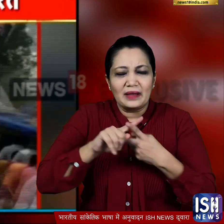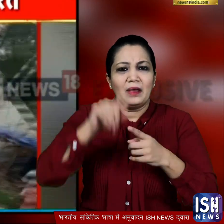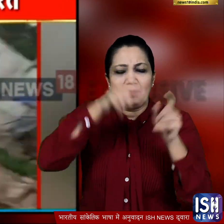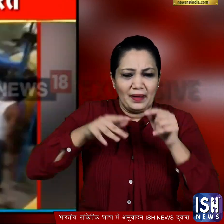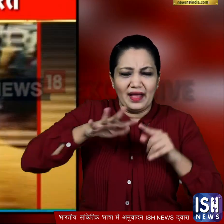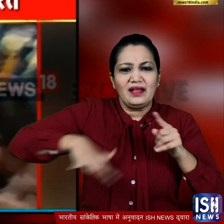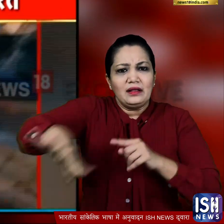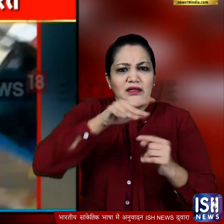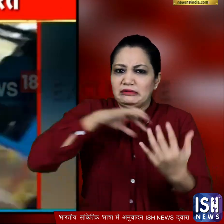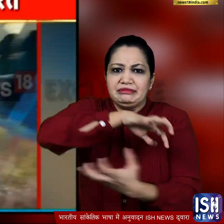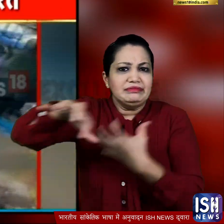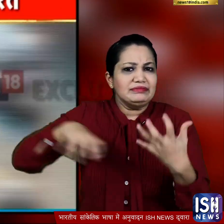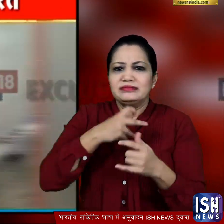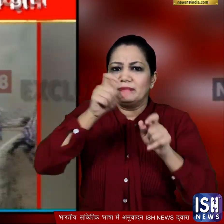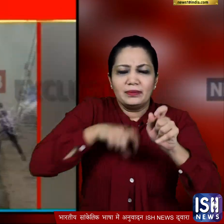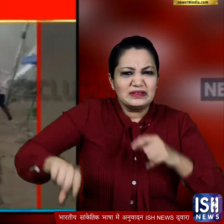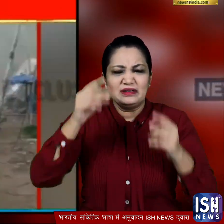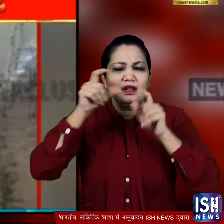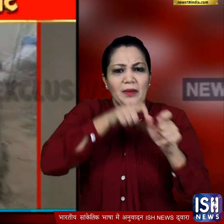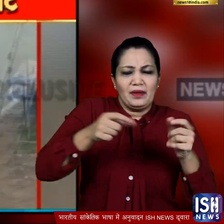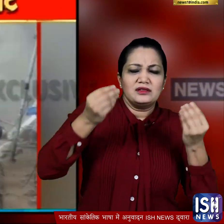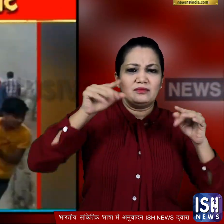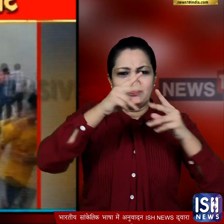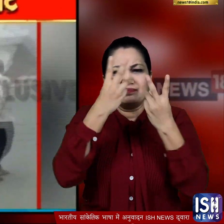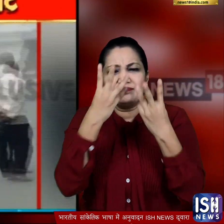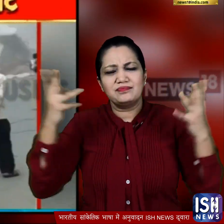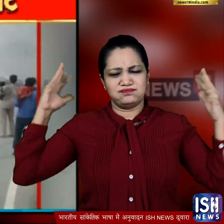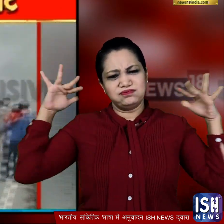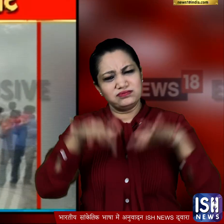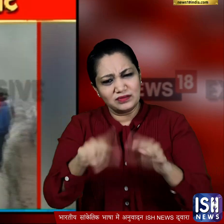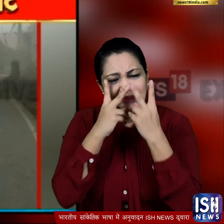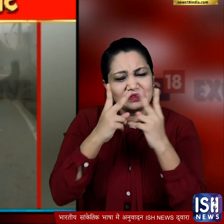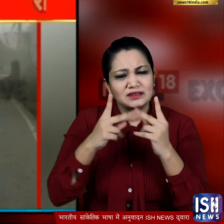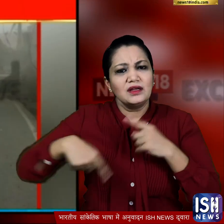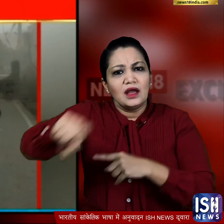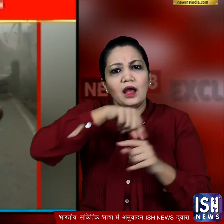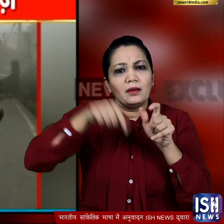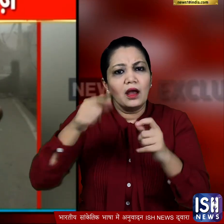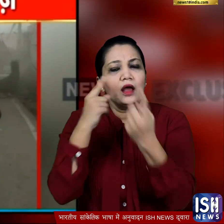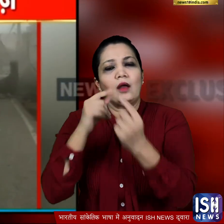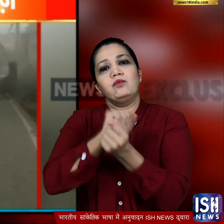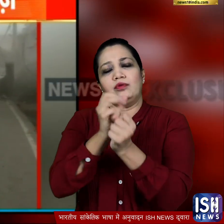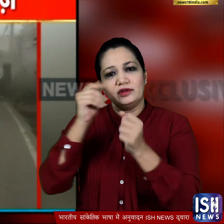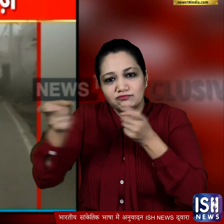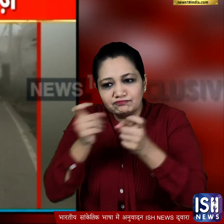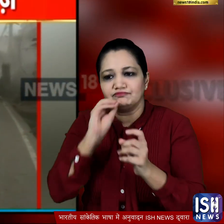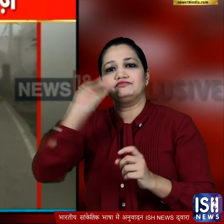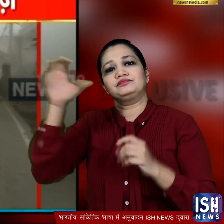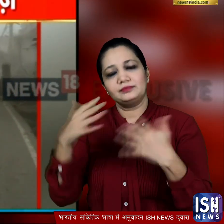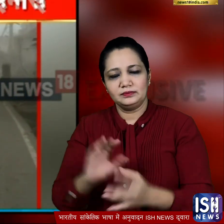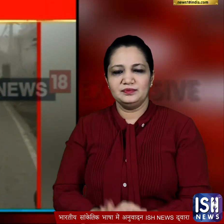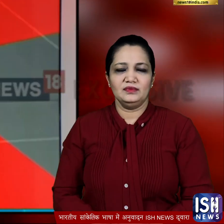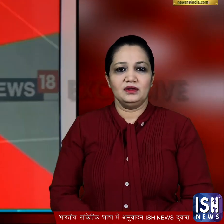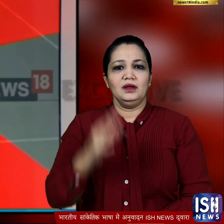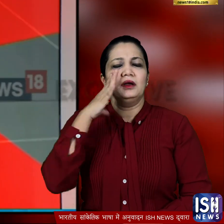इस घटना को देखकर इलाके में अफरा तफरी मच गई। थोड़ी ही देर में वहां आसपास के कई लोग भी जुट गए। बाद में लोगों ने इसकी जानकारी पुलिस और प्रशासन